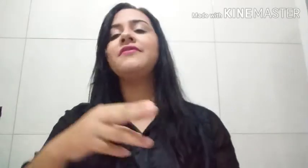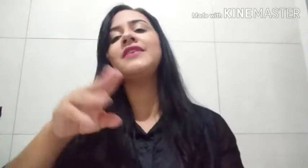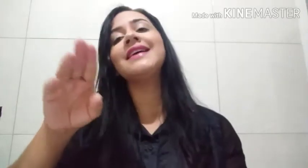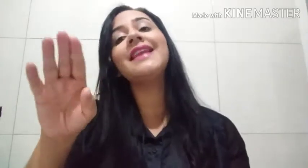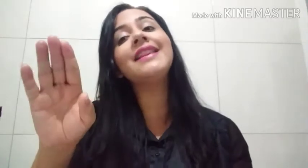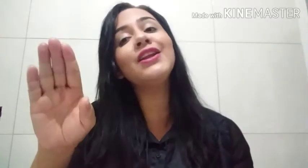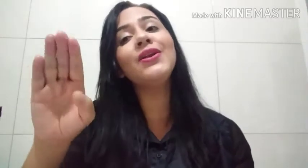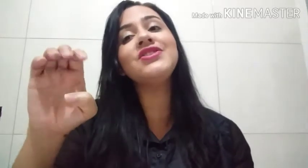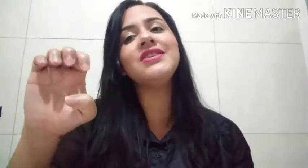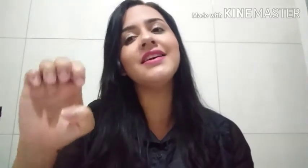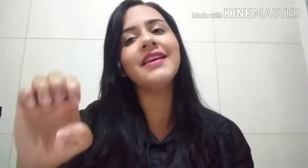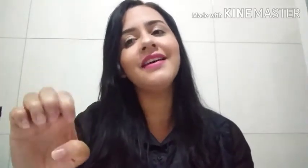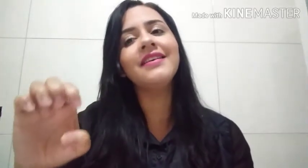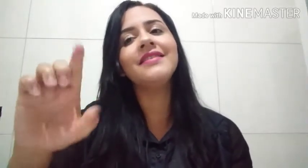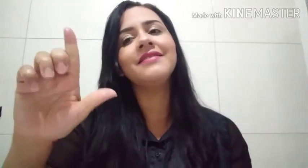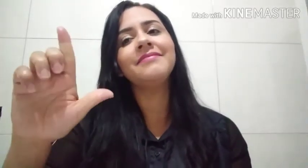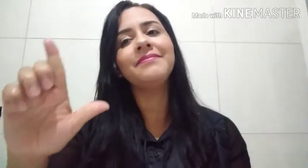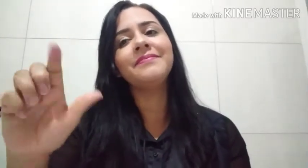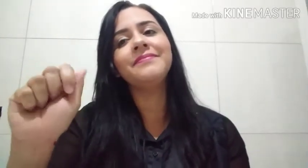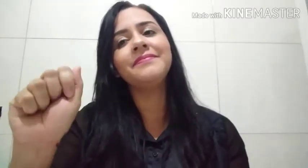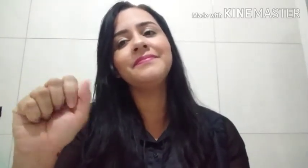fiz a datilologia, né?